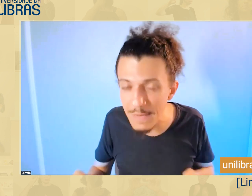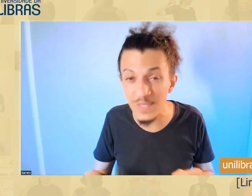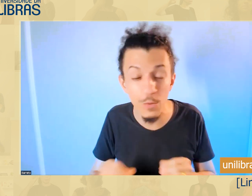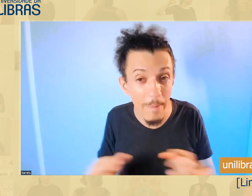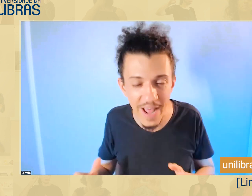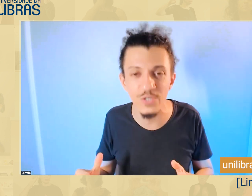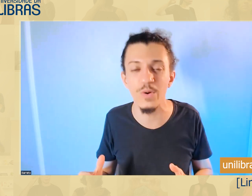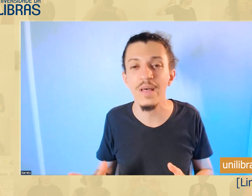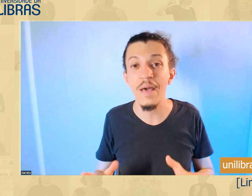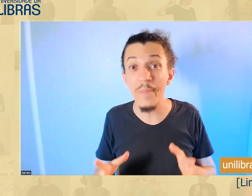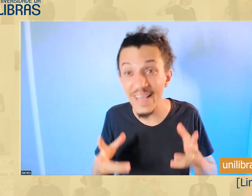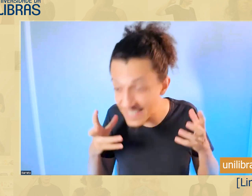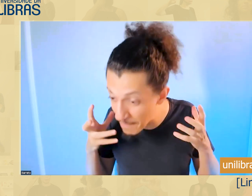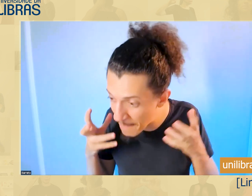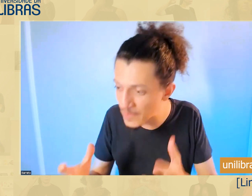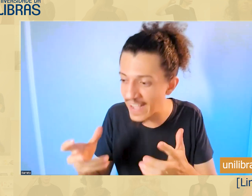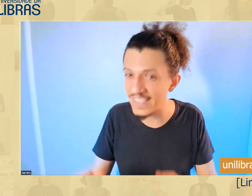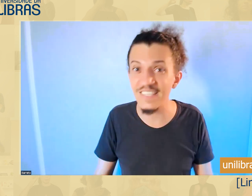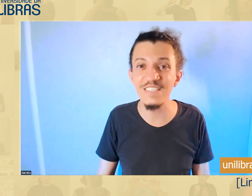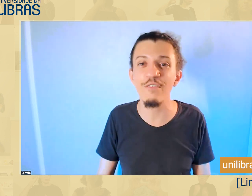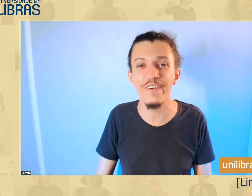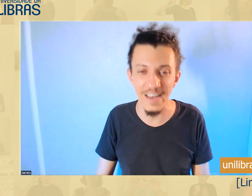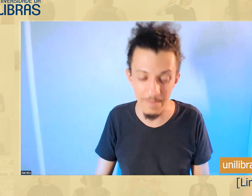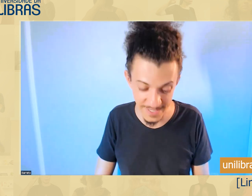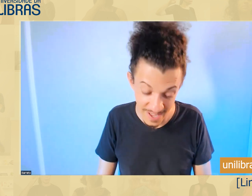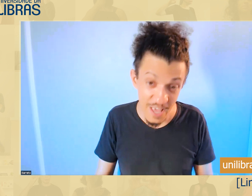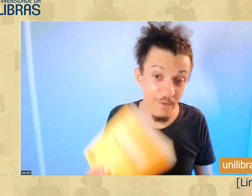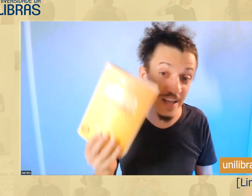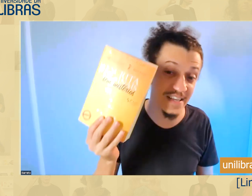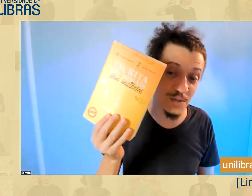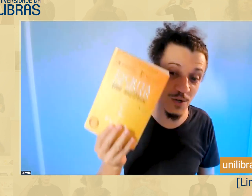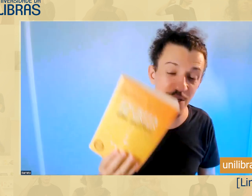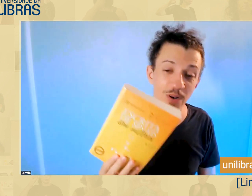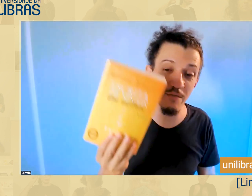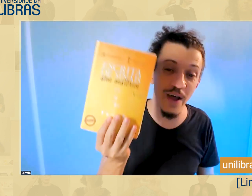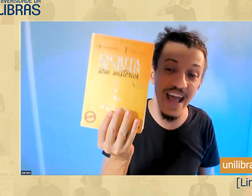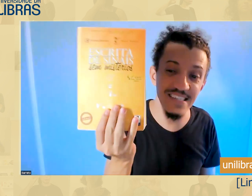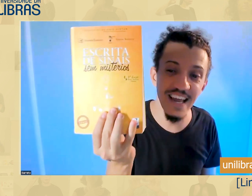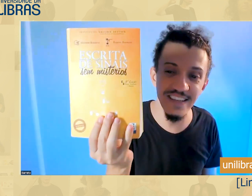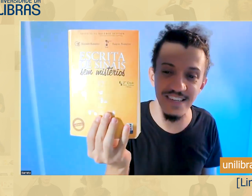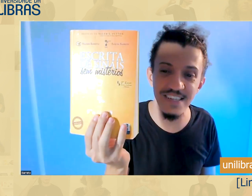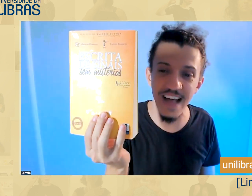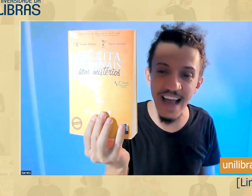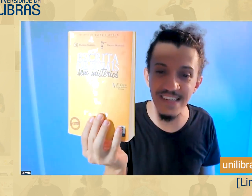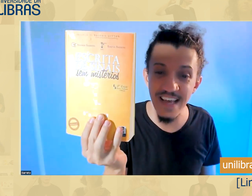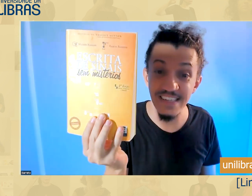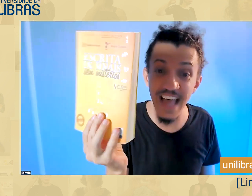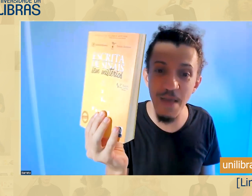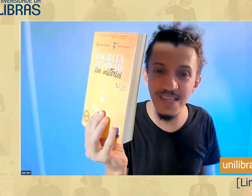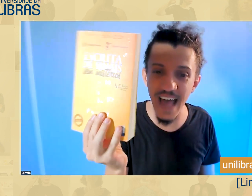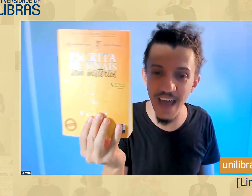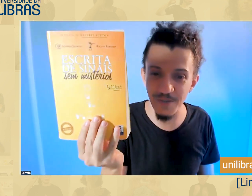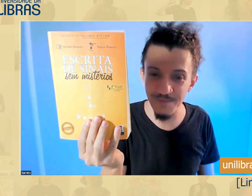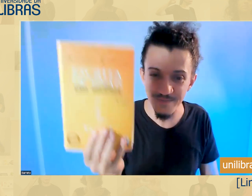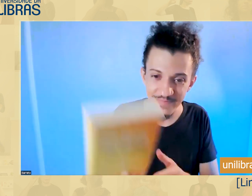super simples, super prático, para que elas também pudessem se desenvolver na Libras. E foi assim que surgiu o livro Escrita de Sinais